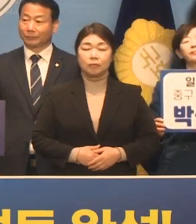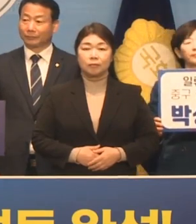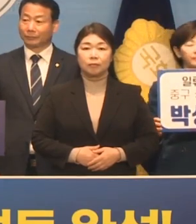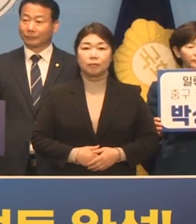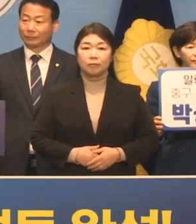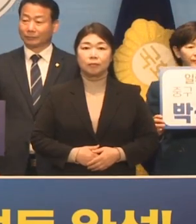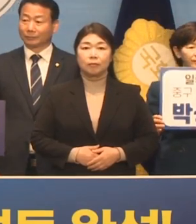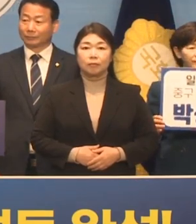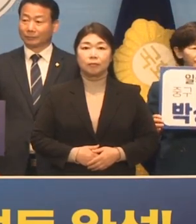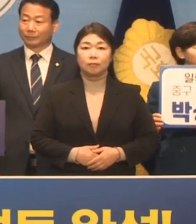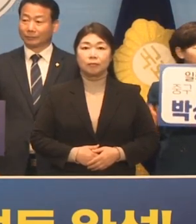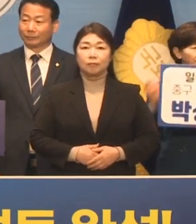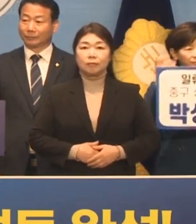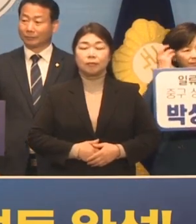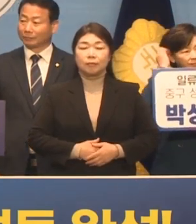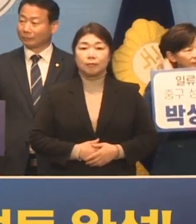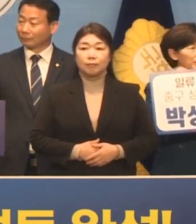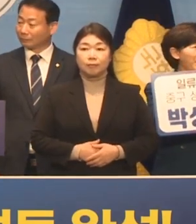균형을 좀 맞춰주시고. 네.